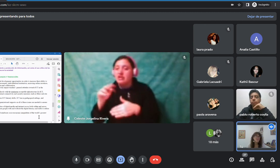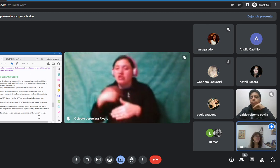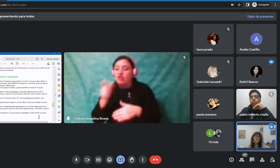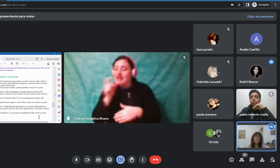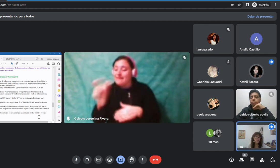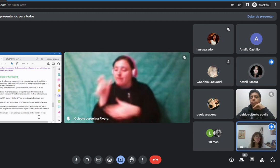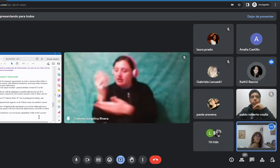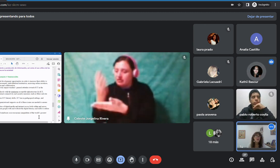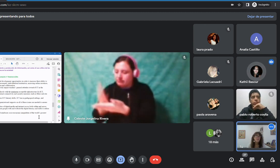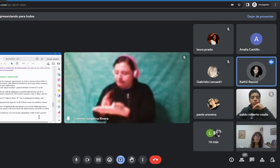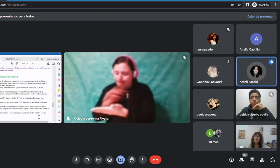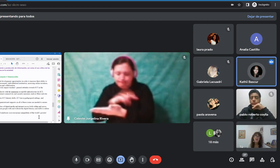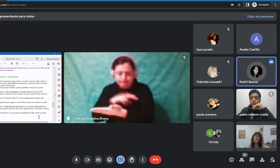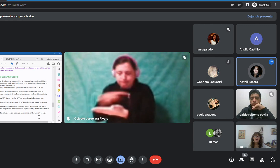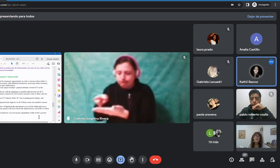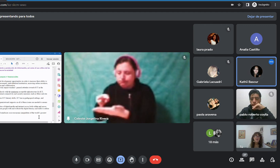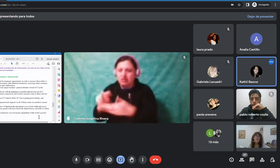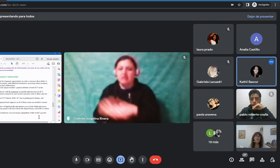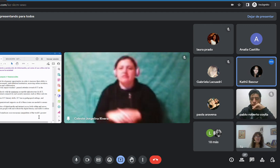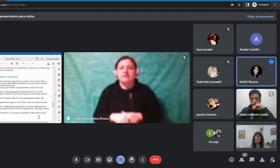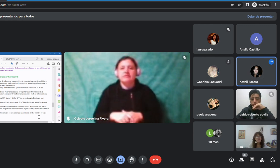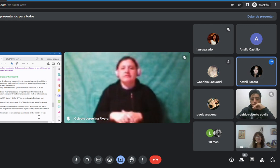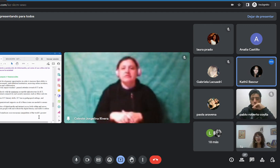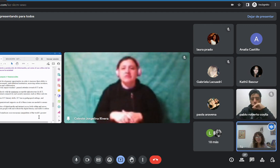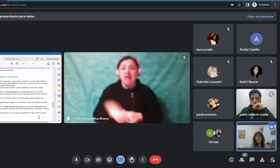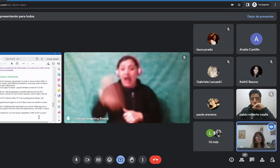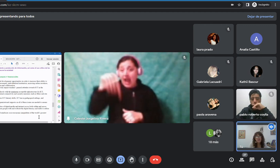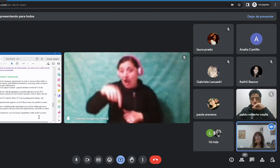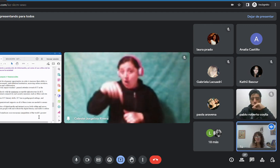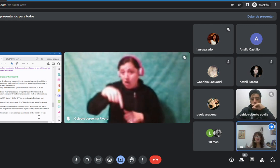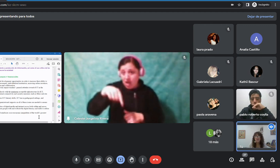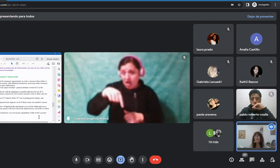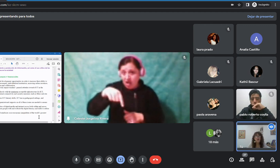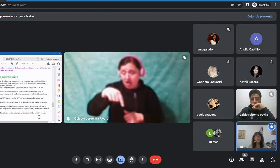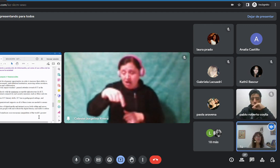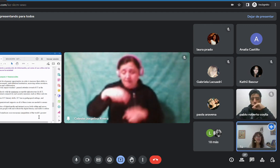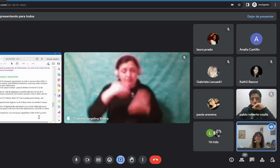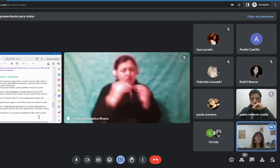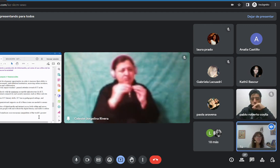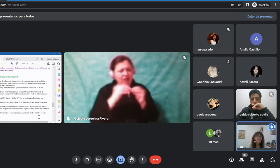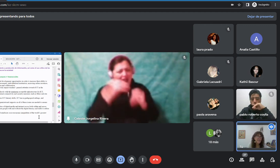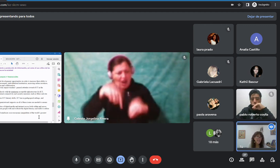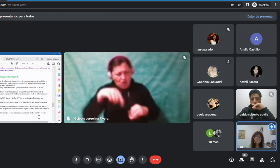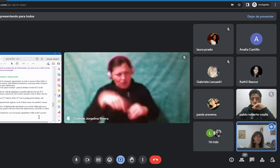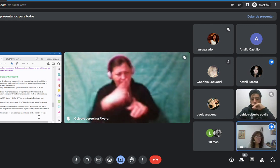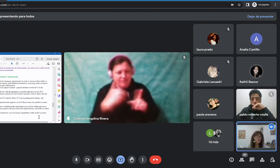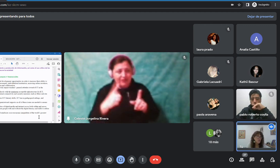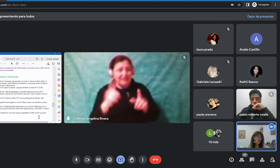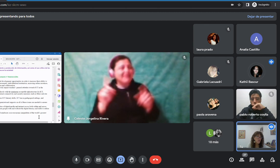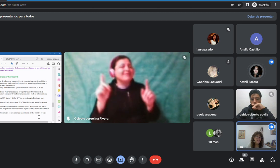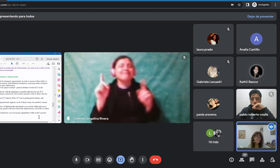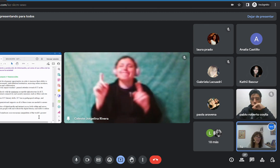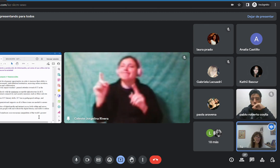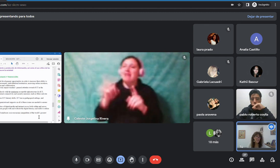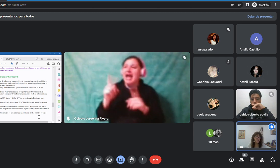entre ¿eso es para hacerlo ahora, profe? Sí, antes del parcial, o sea, como les queda como una práctica extra, porque yo ahora